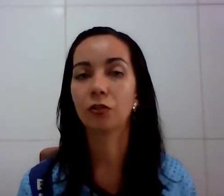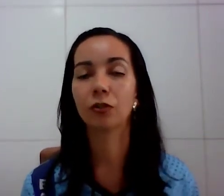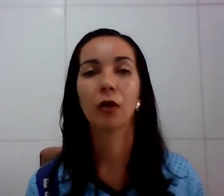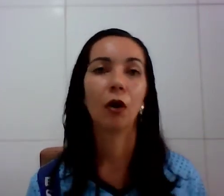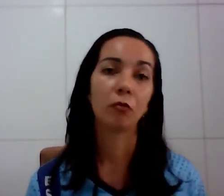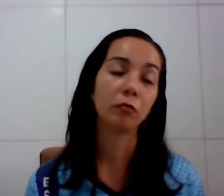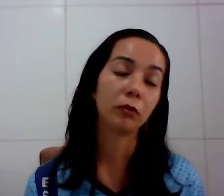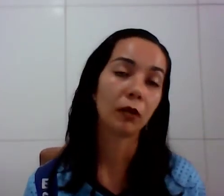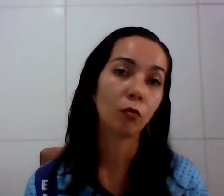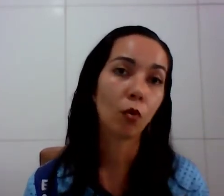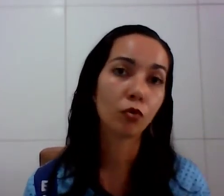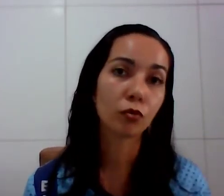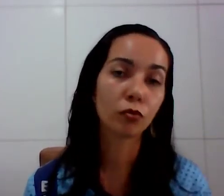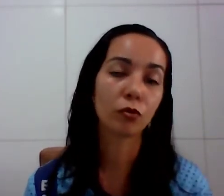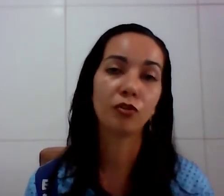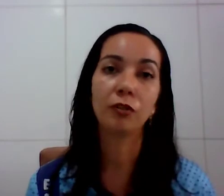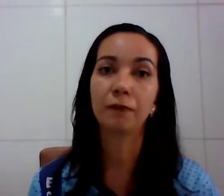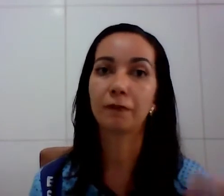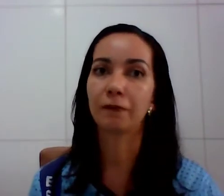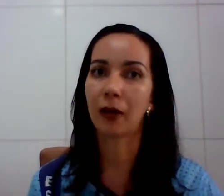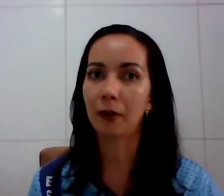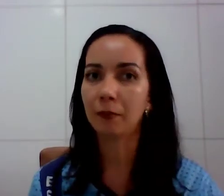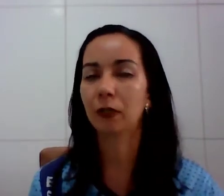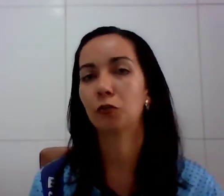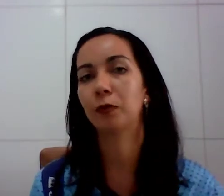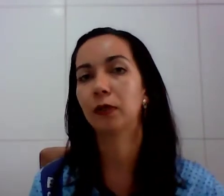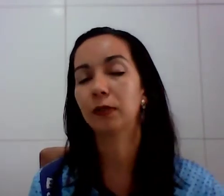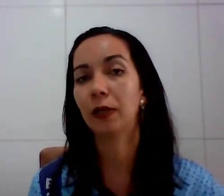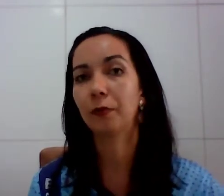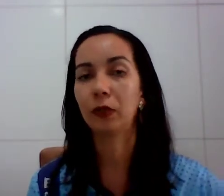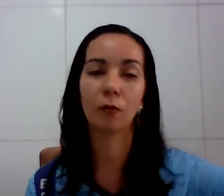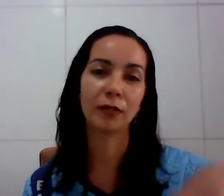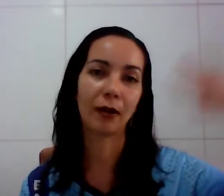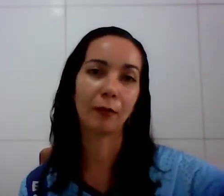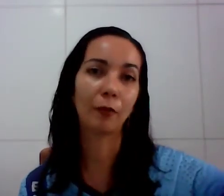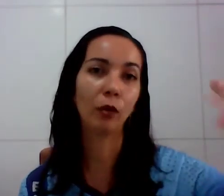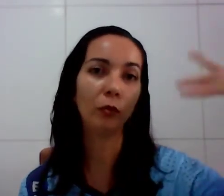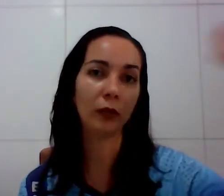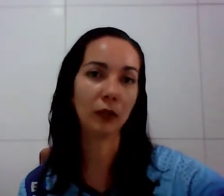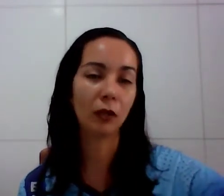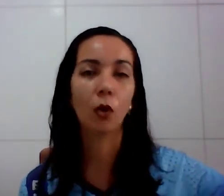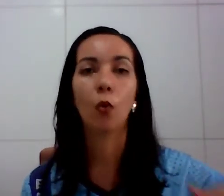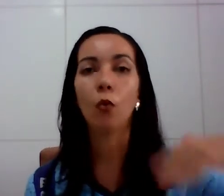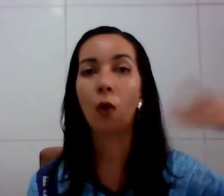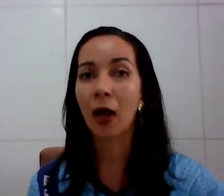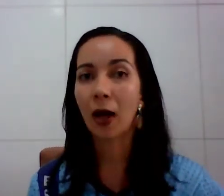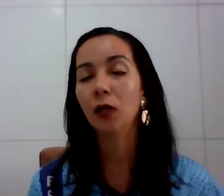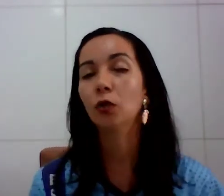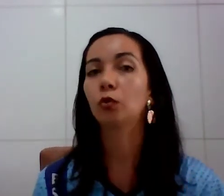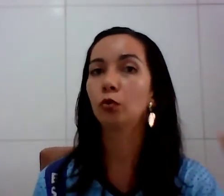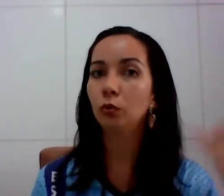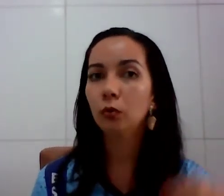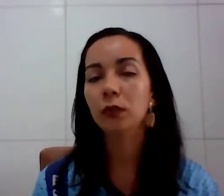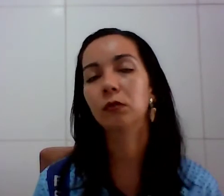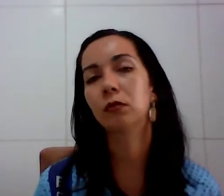irregulares, ou então construções de fábricas, por exemplo, que começaram a poluir o ar. Tudo isso